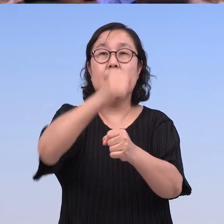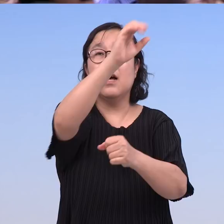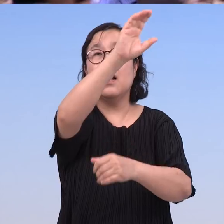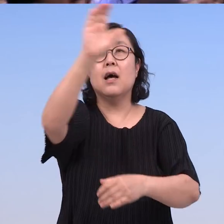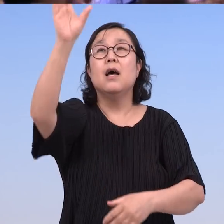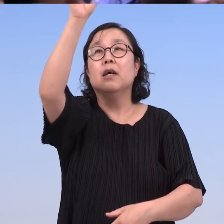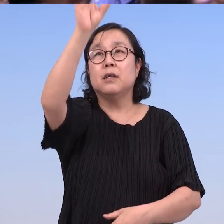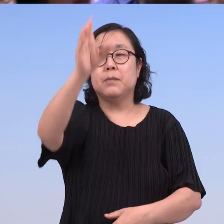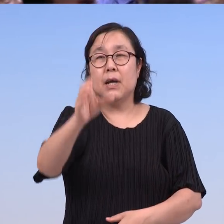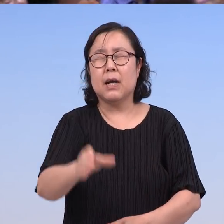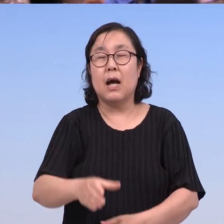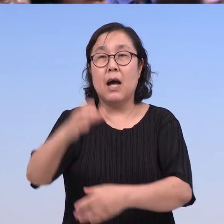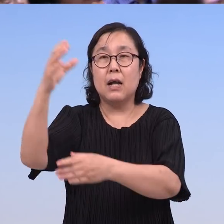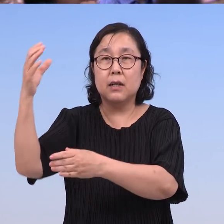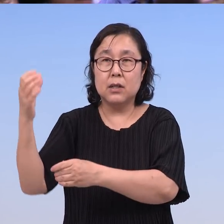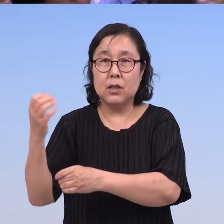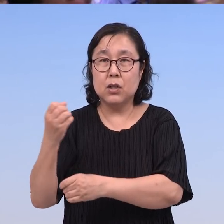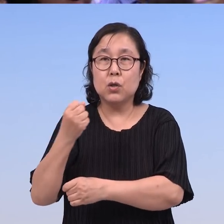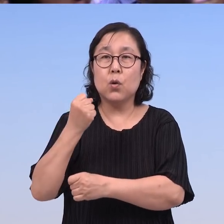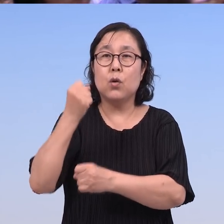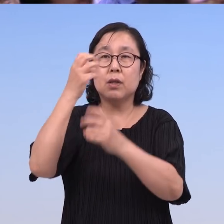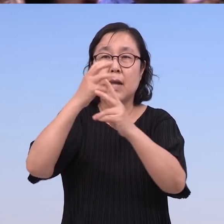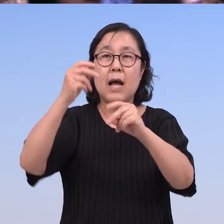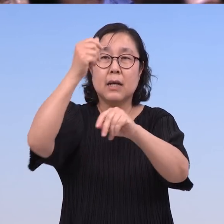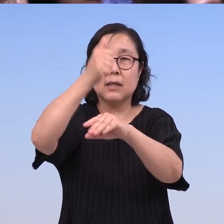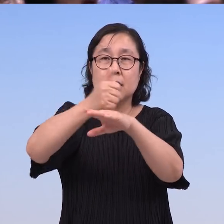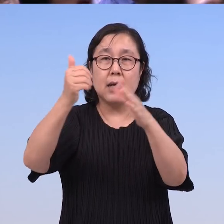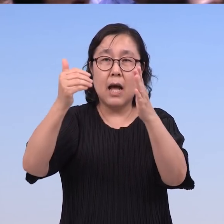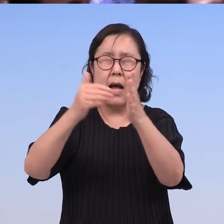십자가를 들고 땅 끝까지